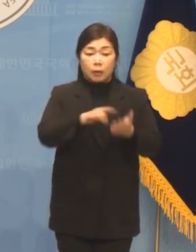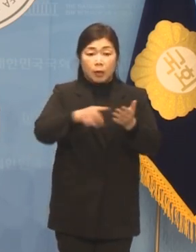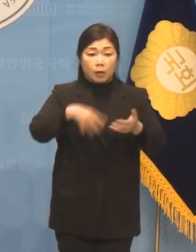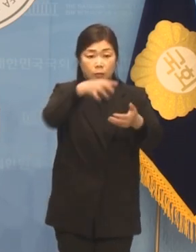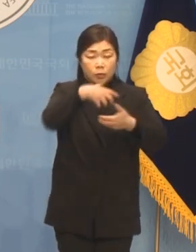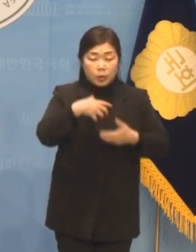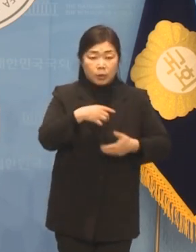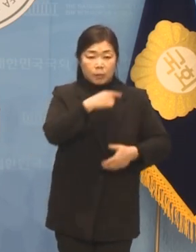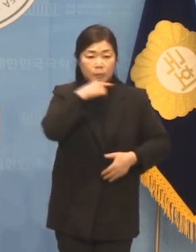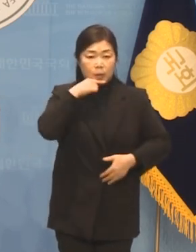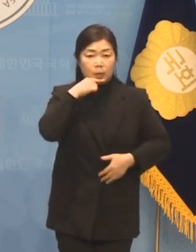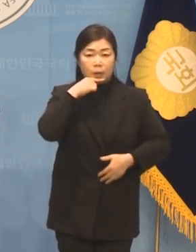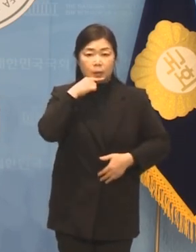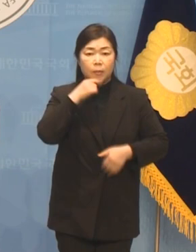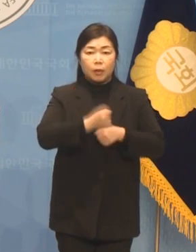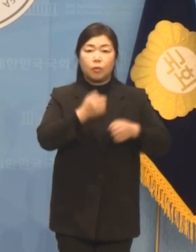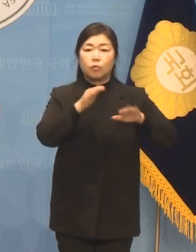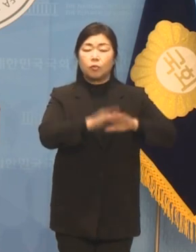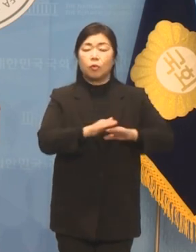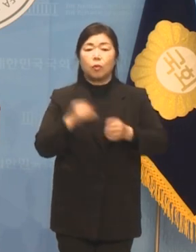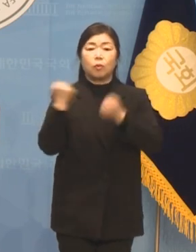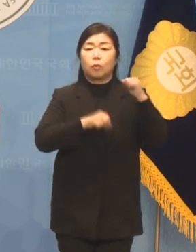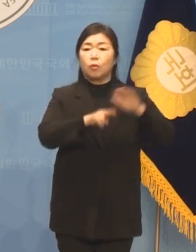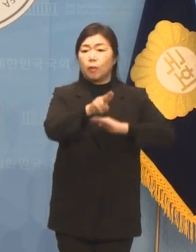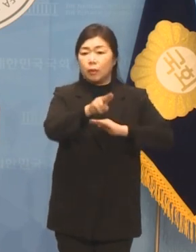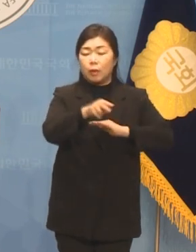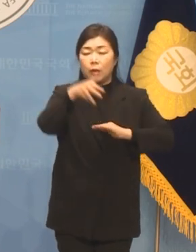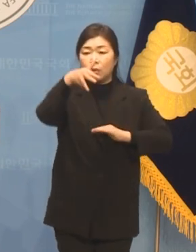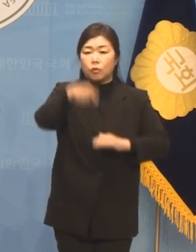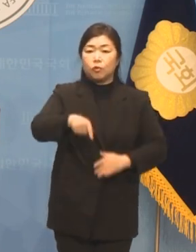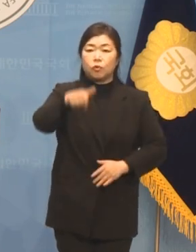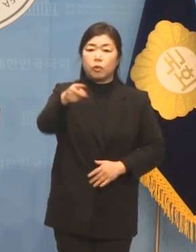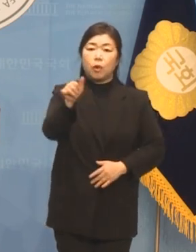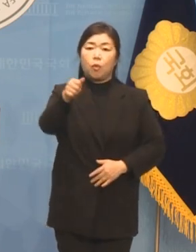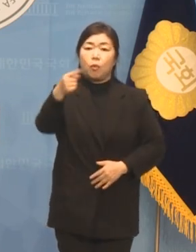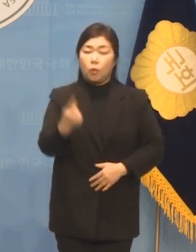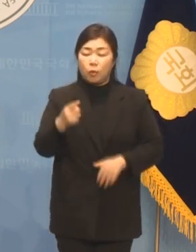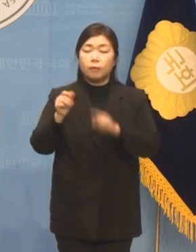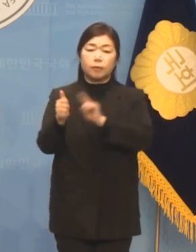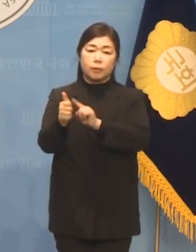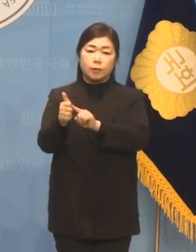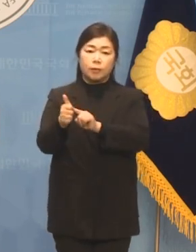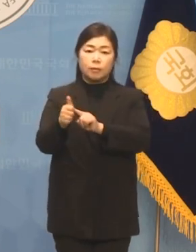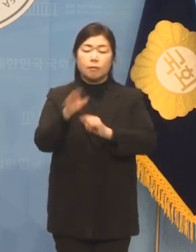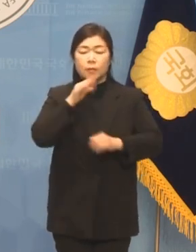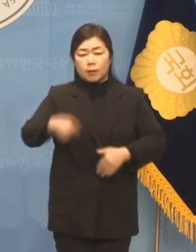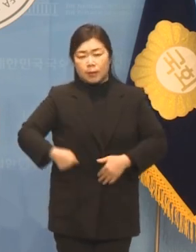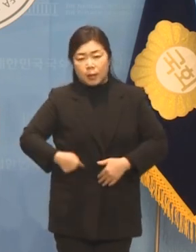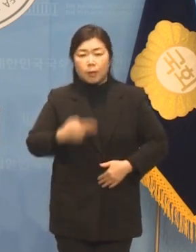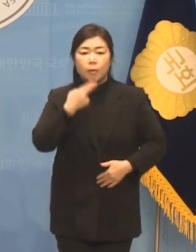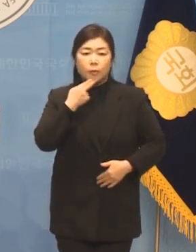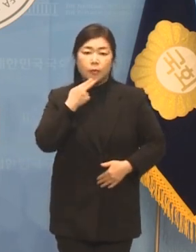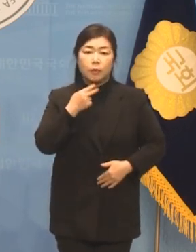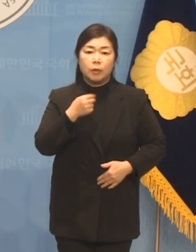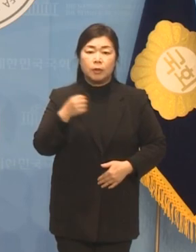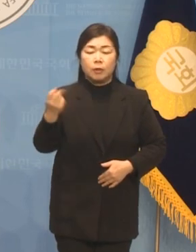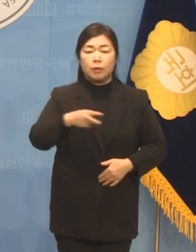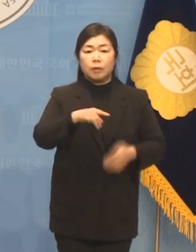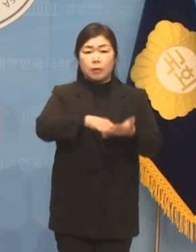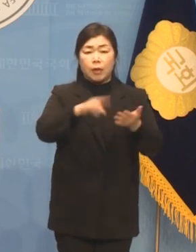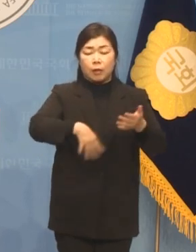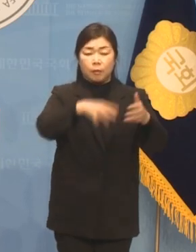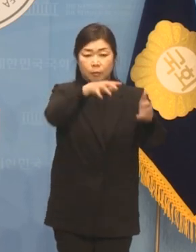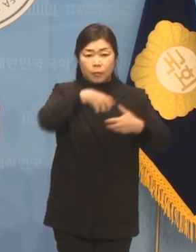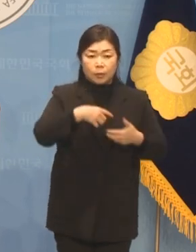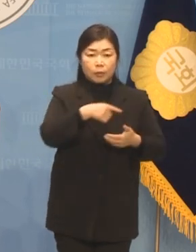전 기재부 장관의 뺑소니 공천은 두고두고 책임 펑크 양심 펑크 정권의 상징이 될